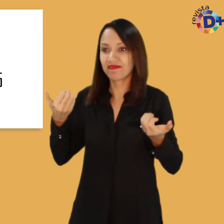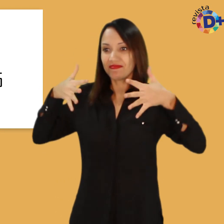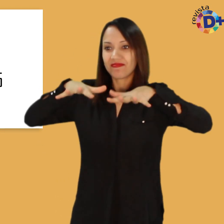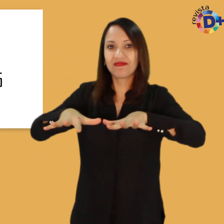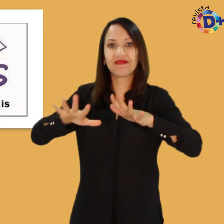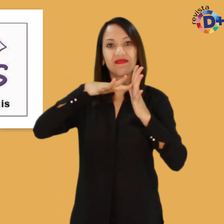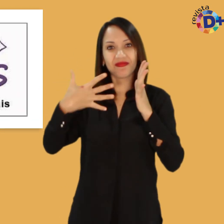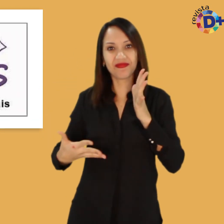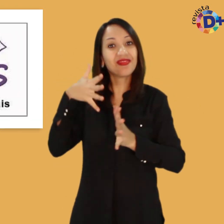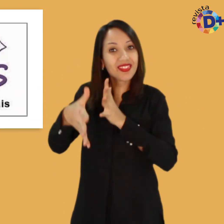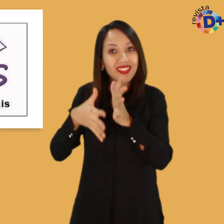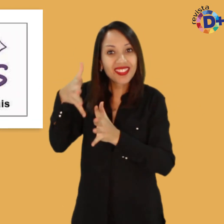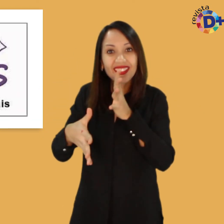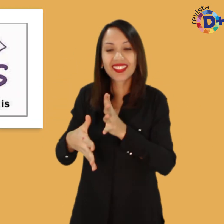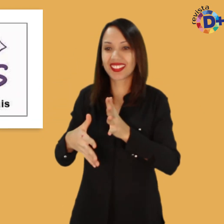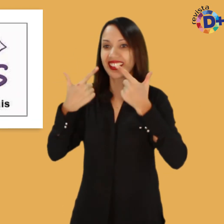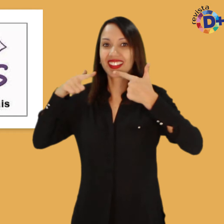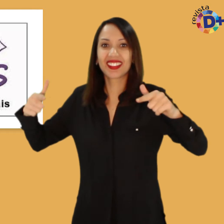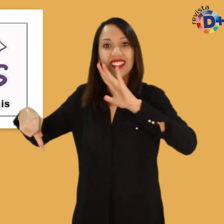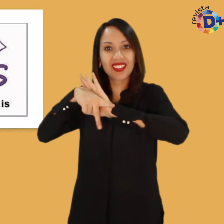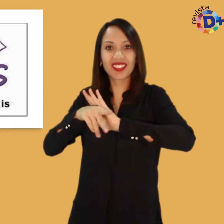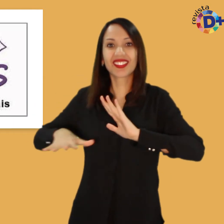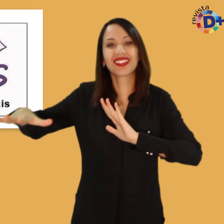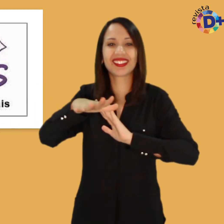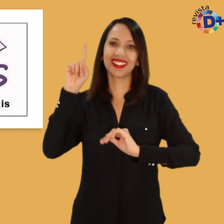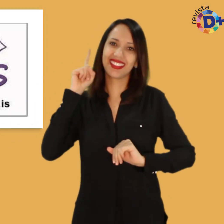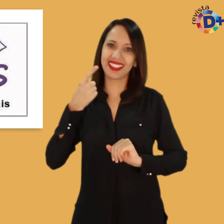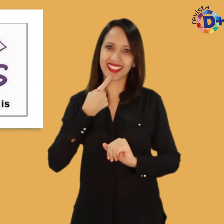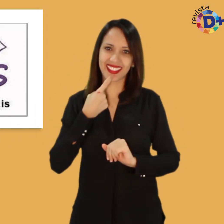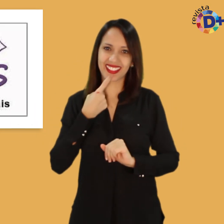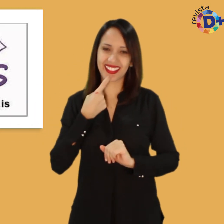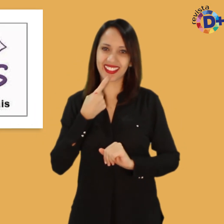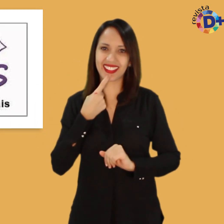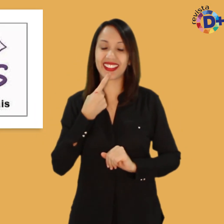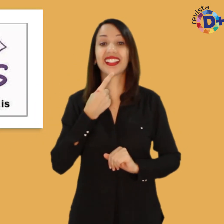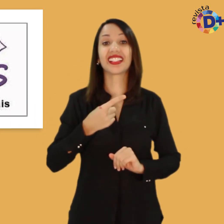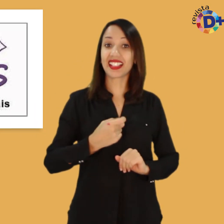brasileira de sinais, como língua materna dos surdos, e a língua portuguesa como segunda